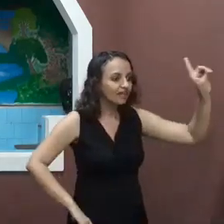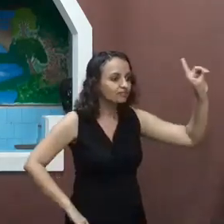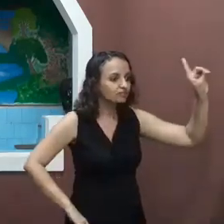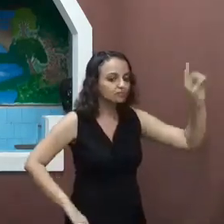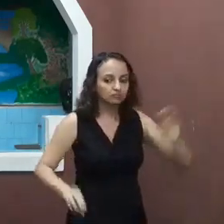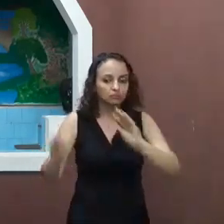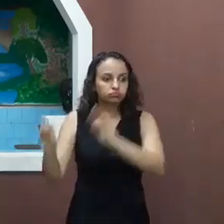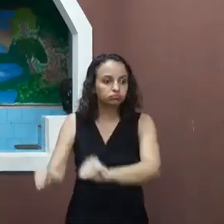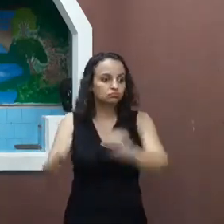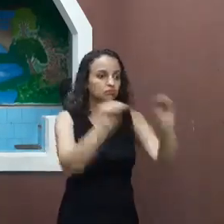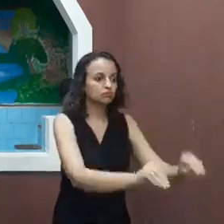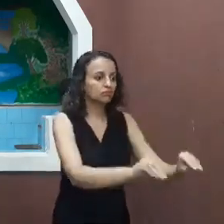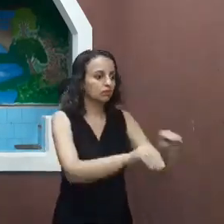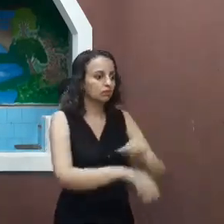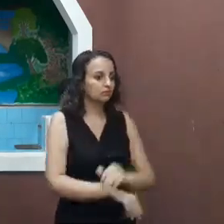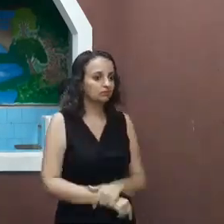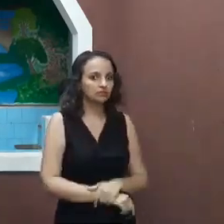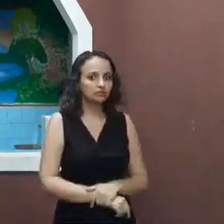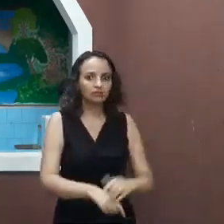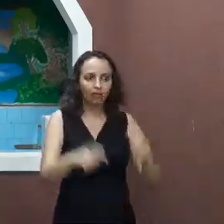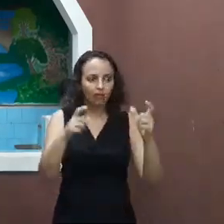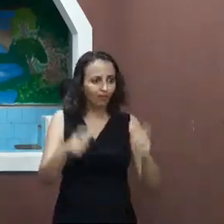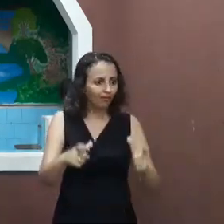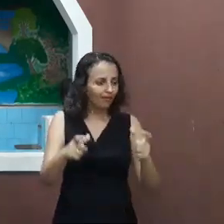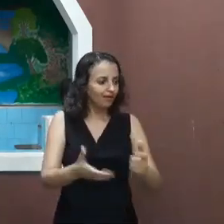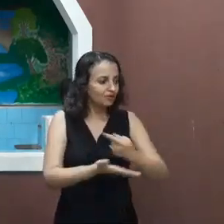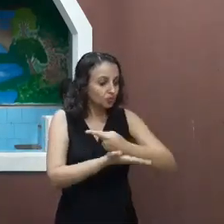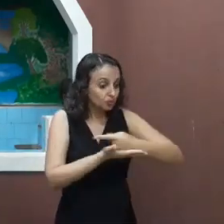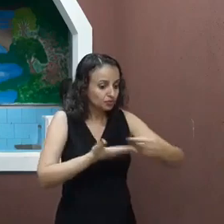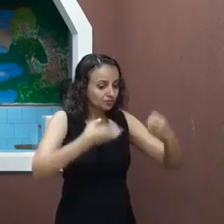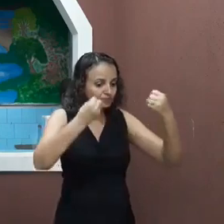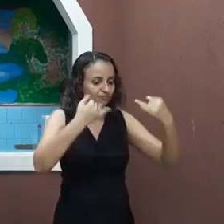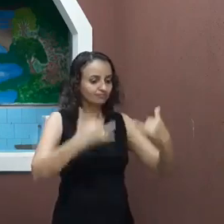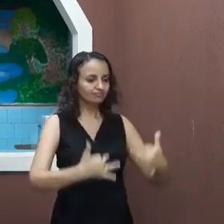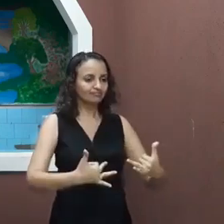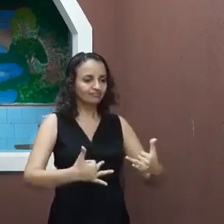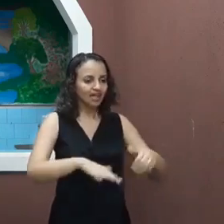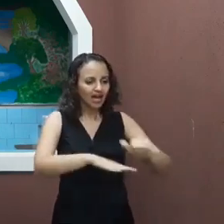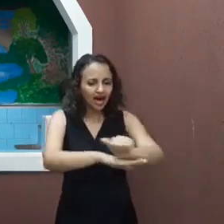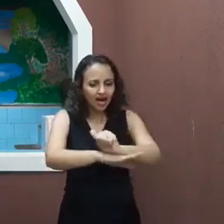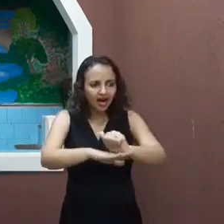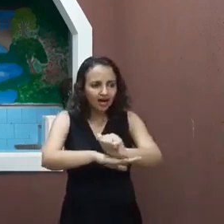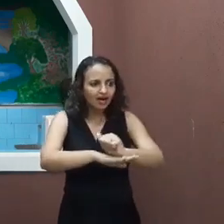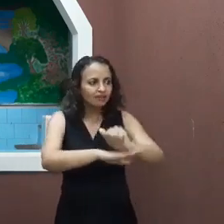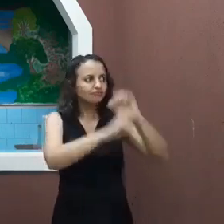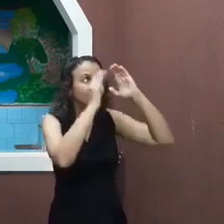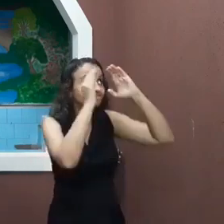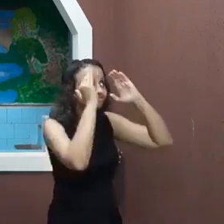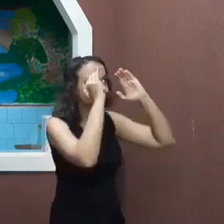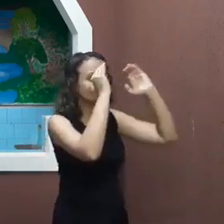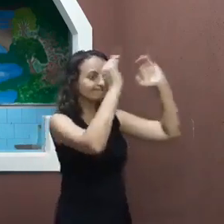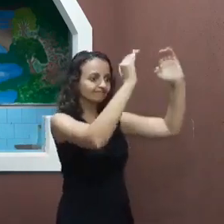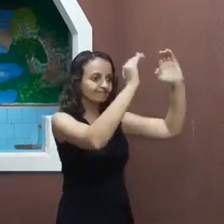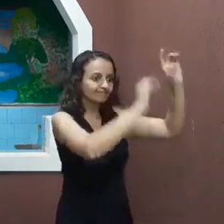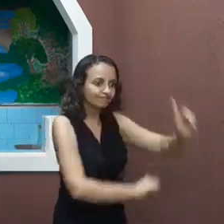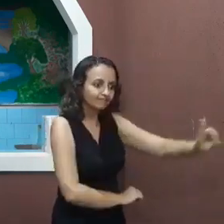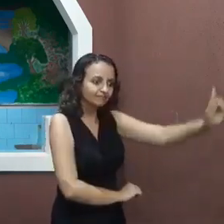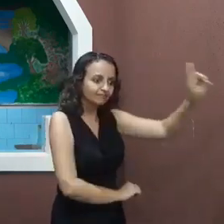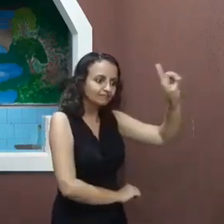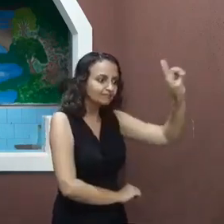lá em Gênesis, vai falar aqui essa obediência. Essa obediência a